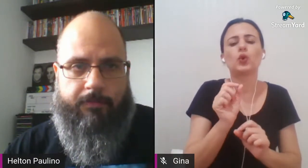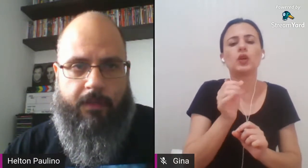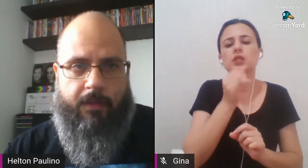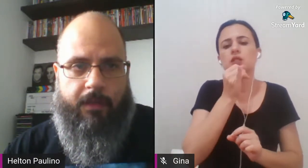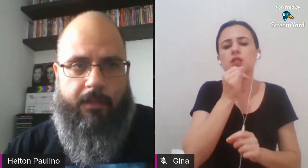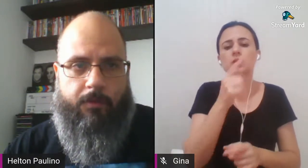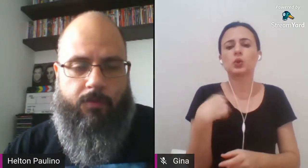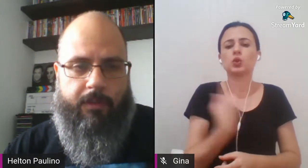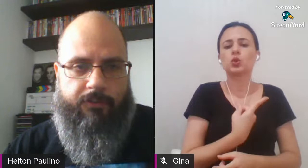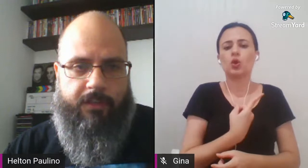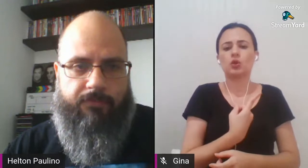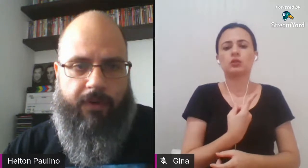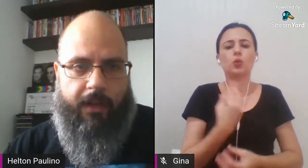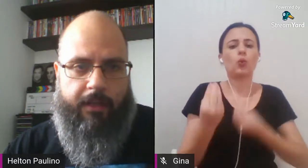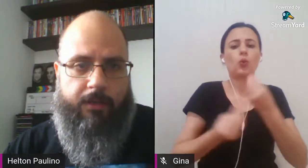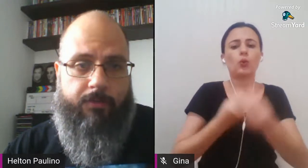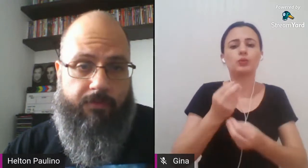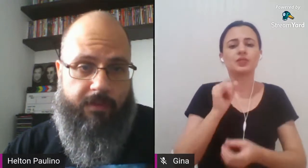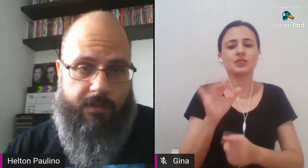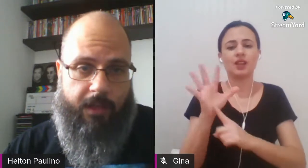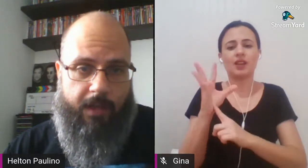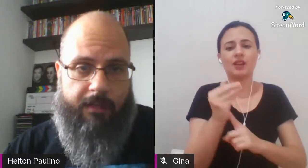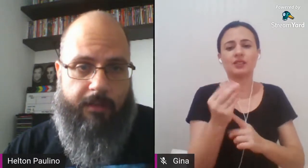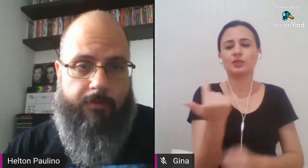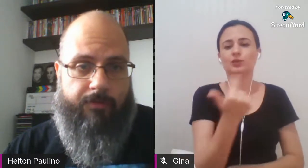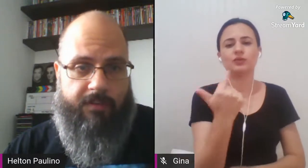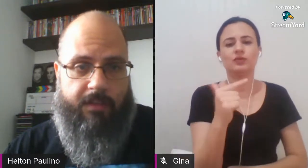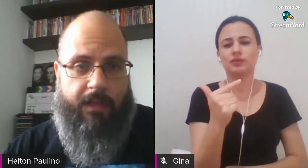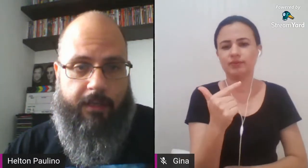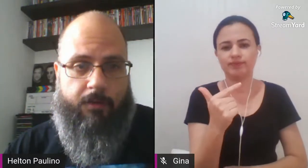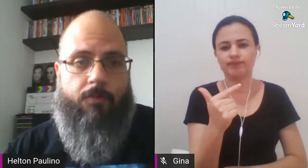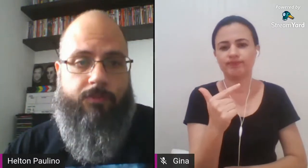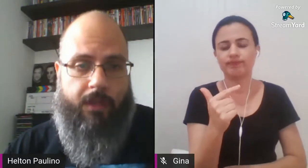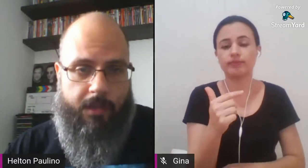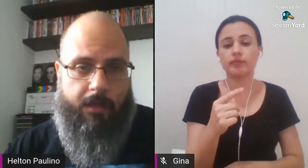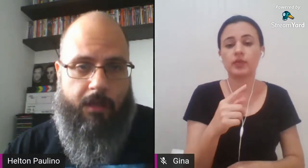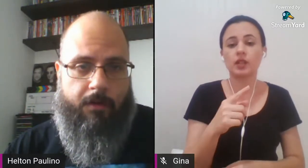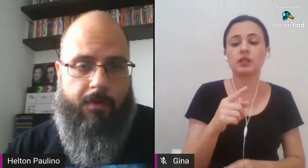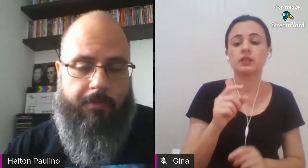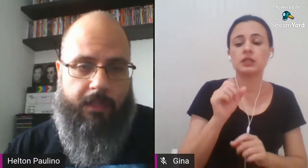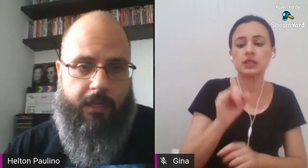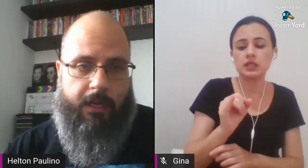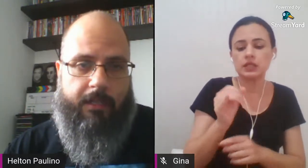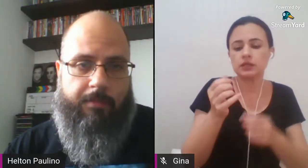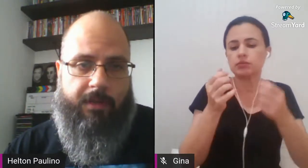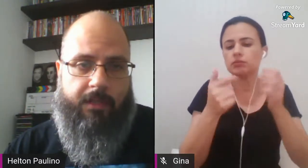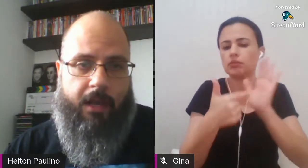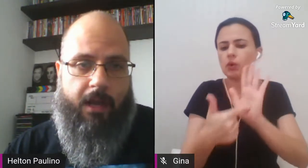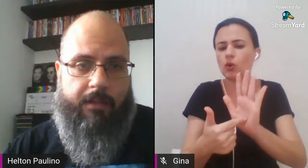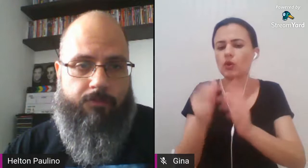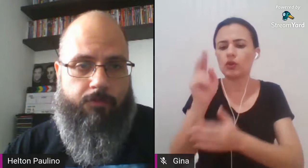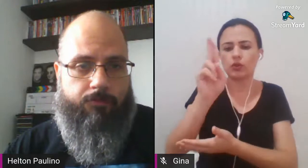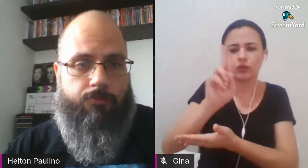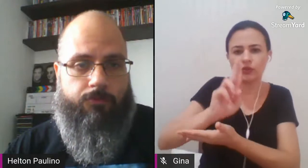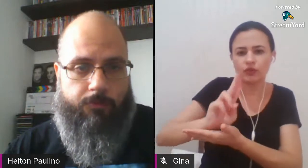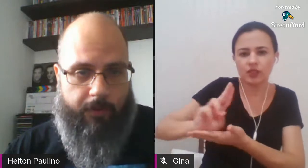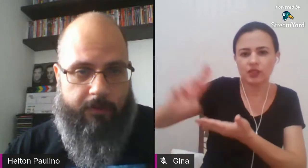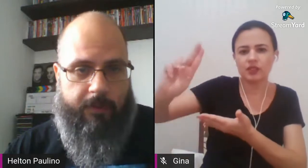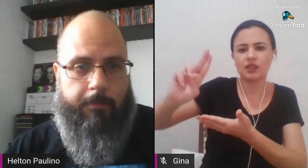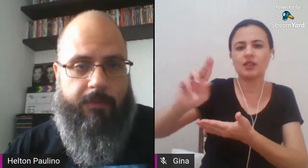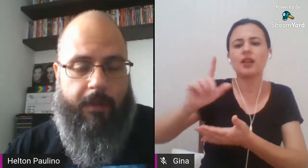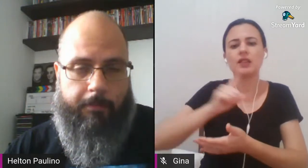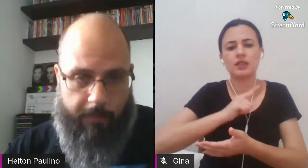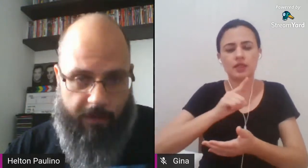arte? Então, quando a gente fala em universidade, e universidade que contém uma unidade acadêmica de artes, com os